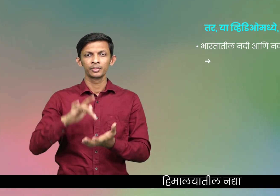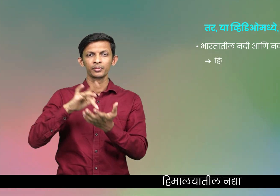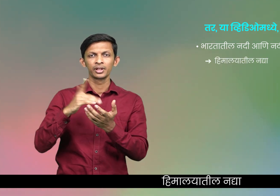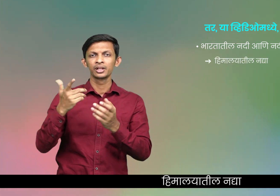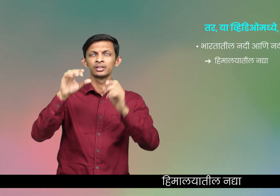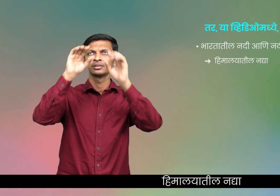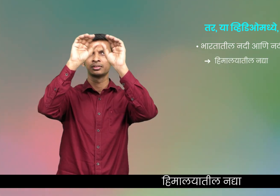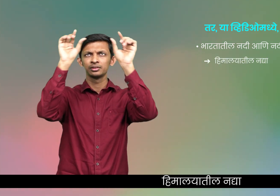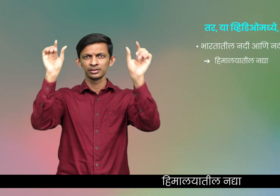हिमालयातील नद्या,